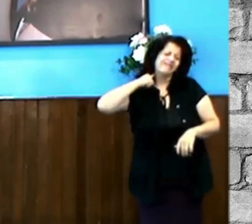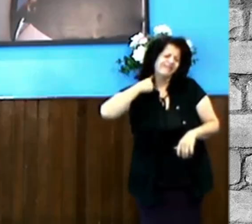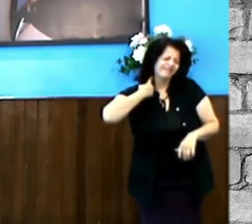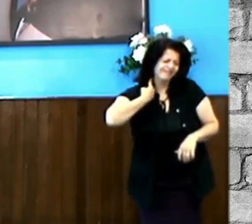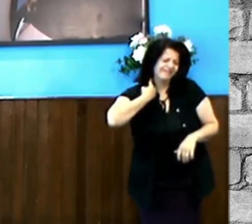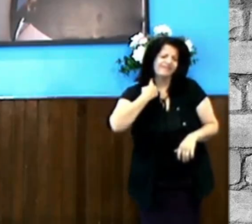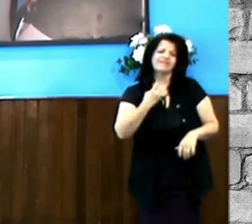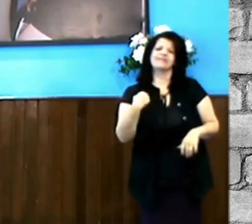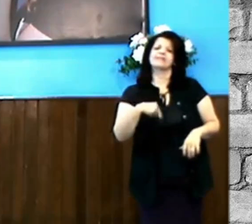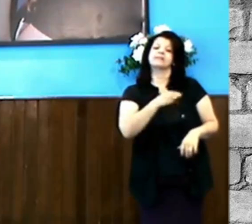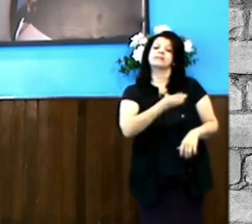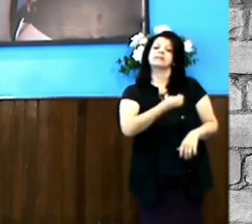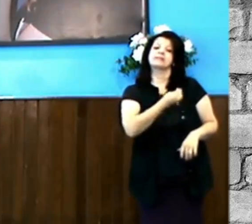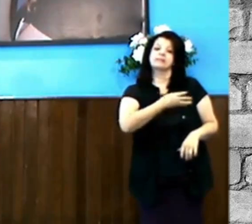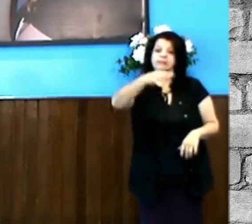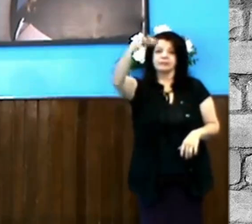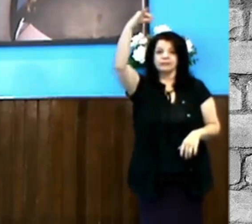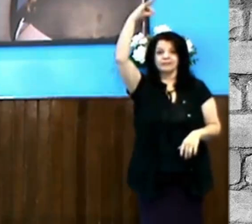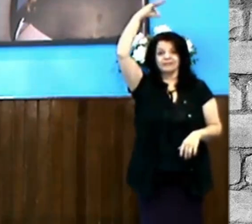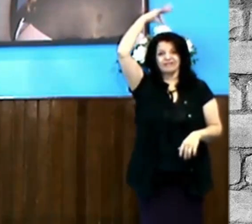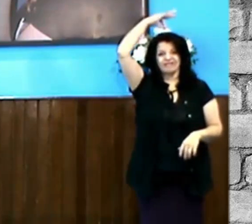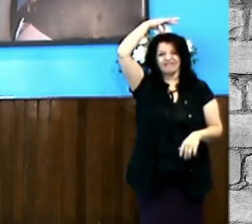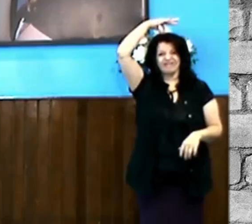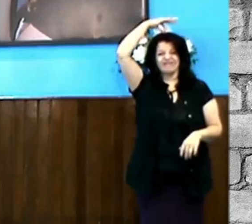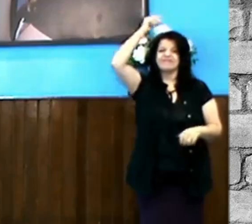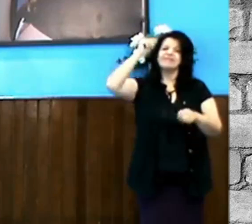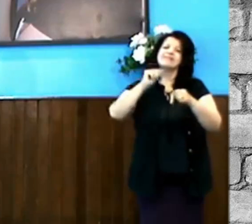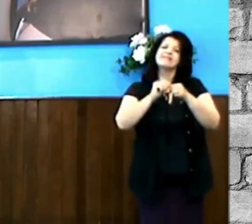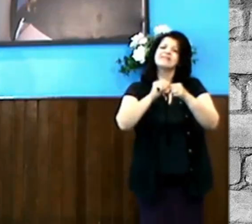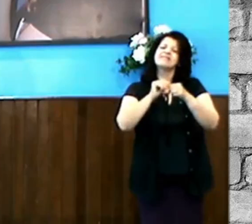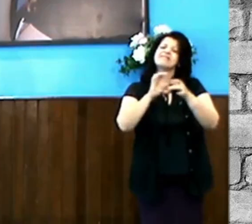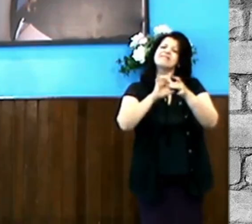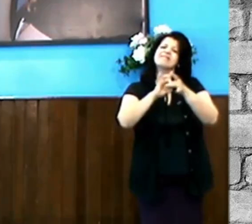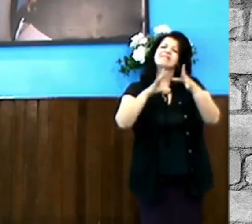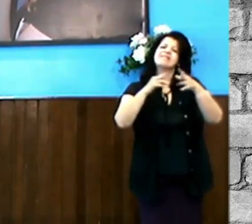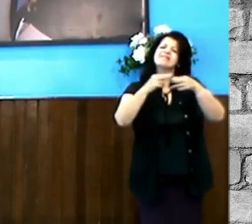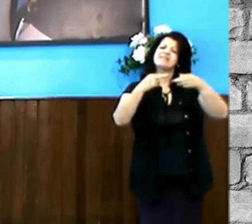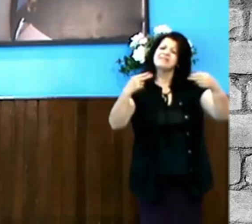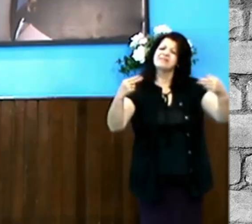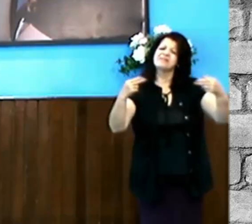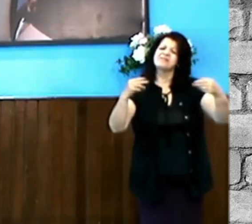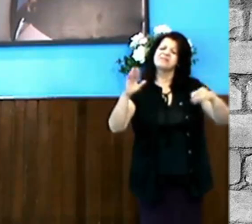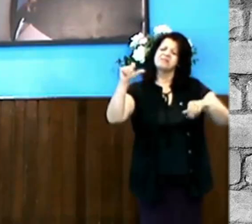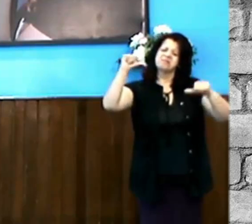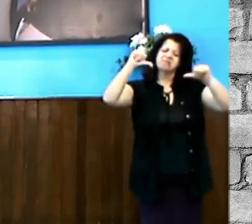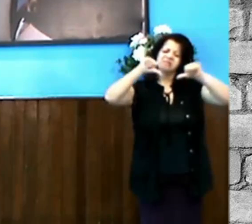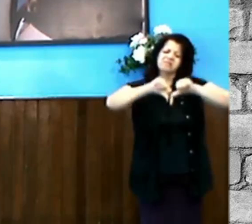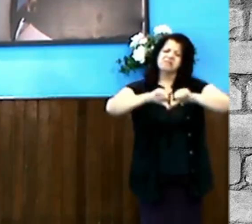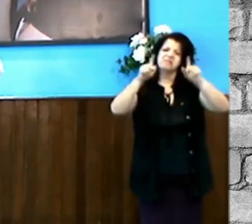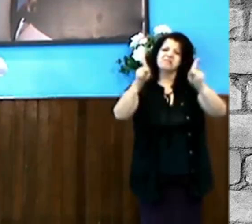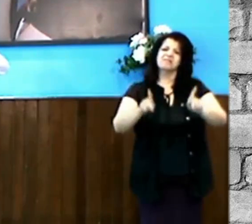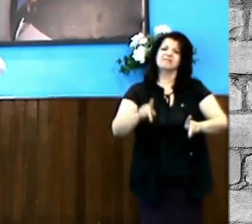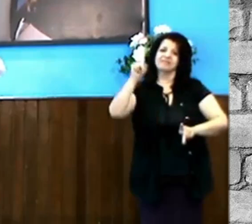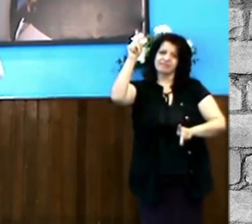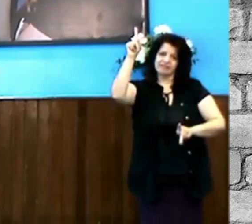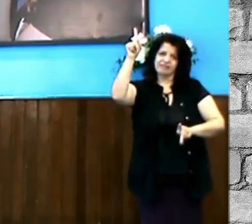espiritual. E que dessa forma acabam também deixando sequelas graves na nossa vida para com Deus. Isso, portanto, irmãos, é uma toxina. Eu